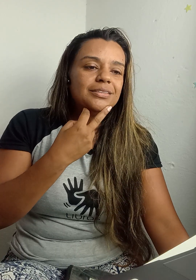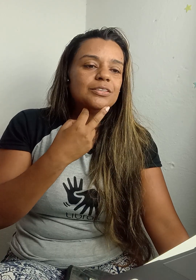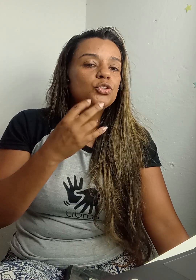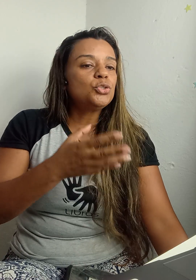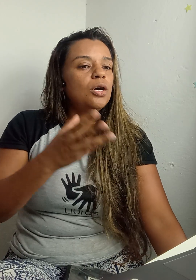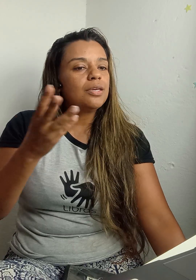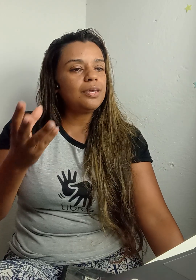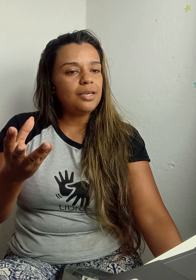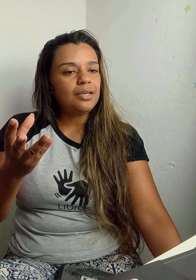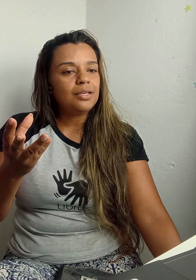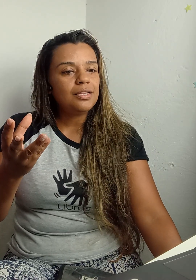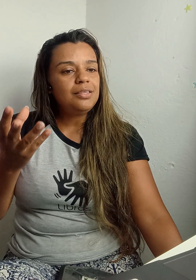vocais, só que